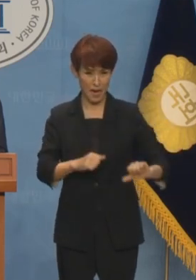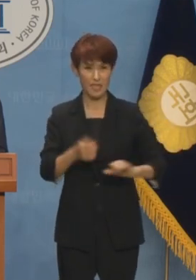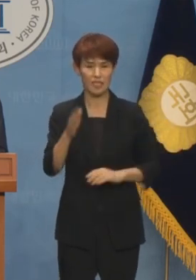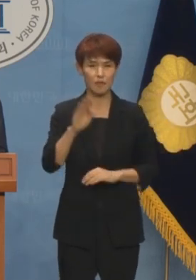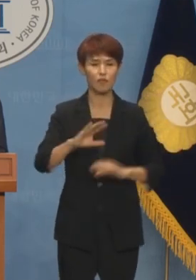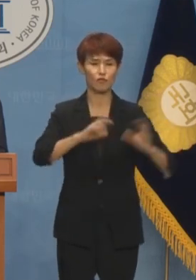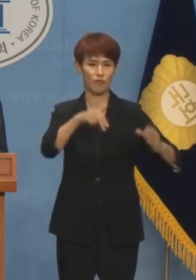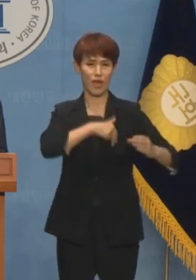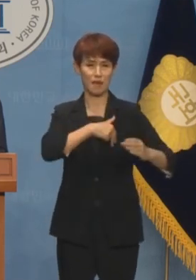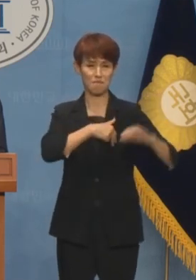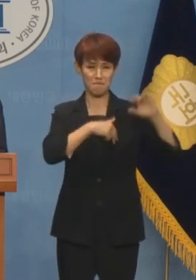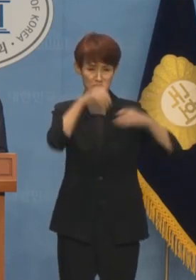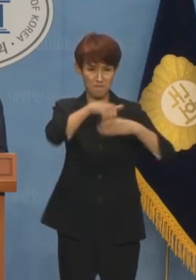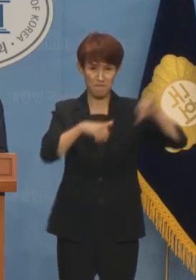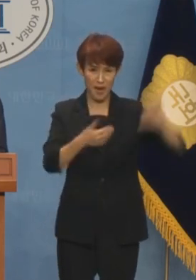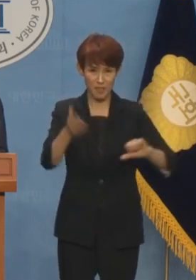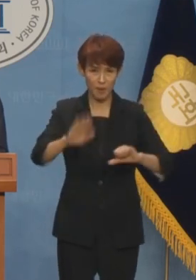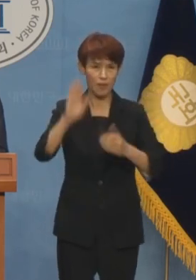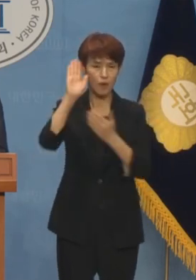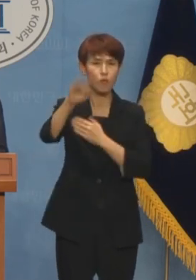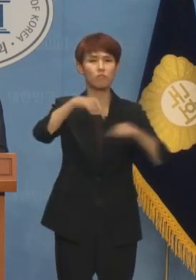국정 운영이 가능합니다.